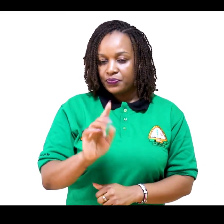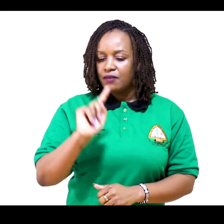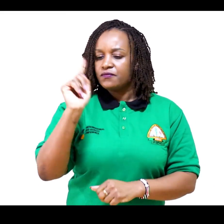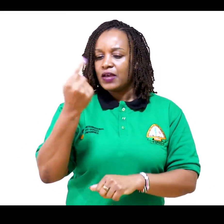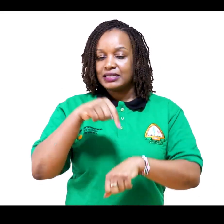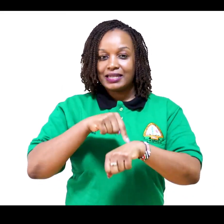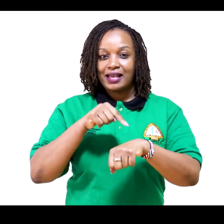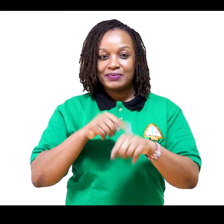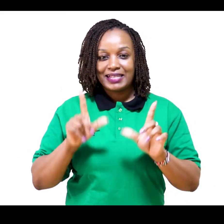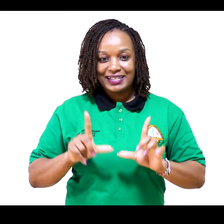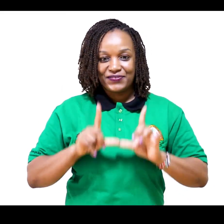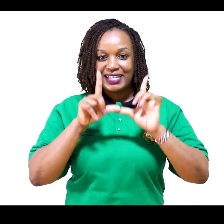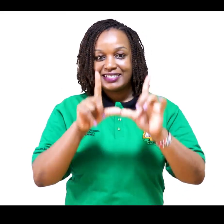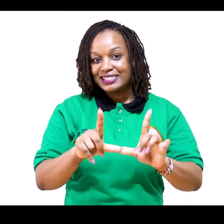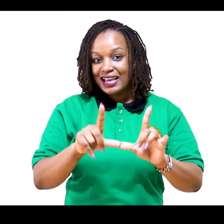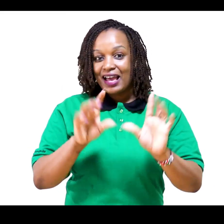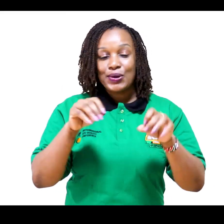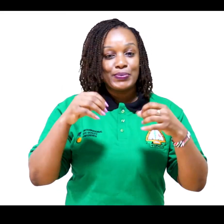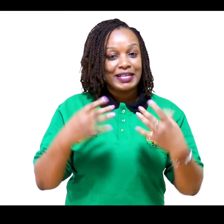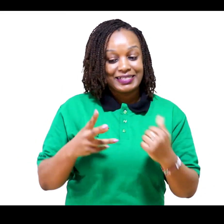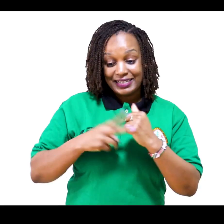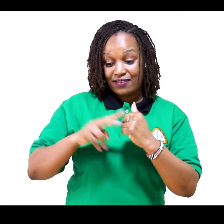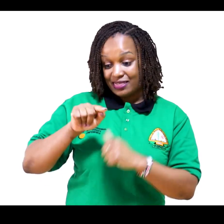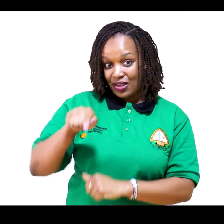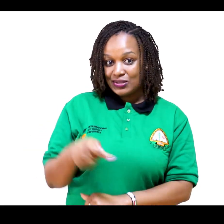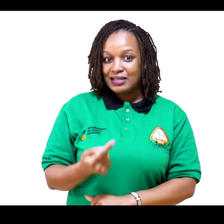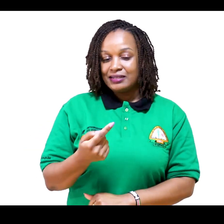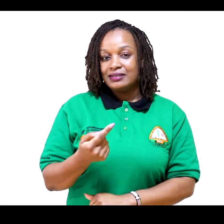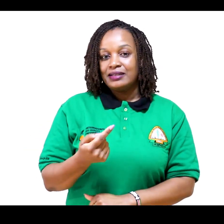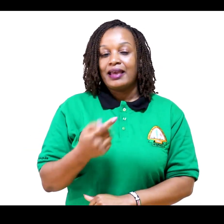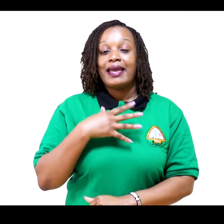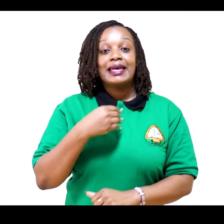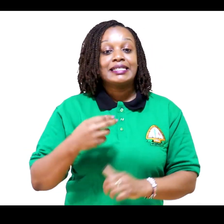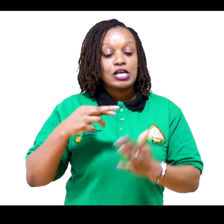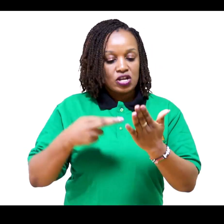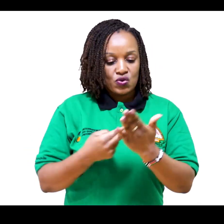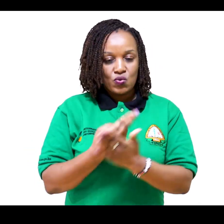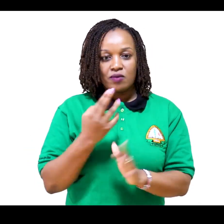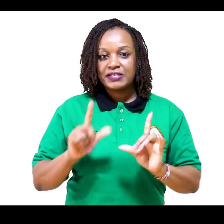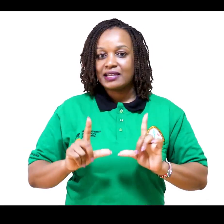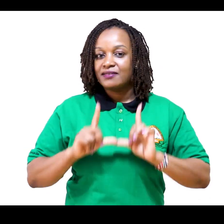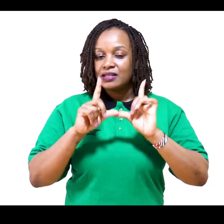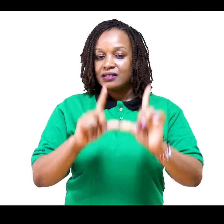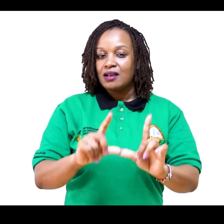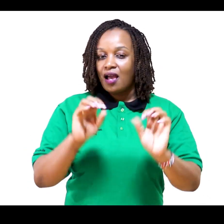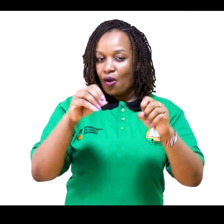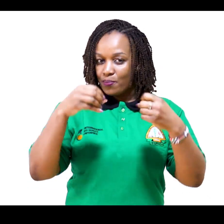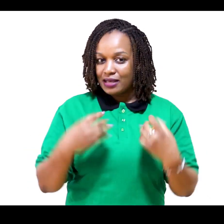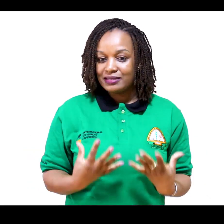58.5, cheti cha mara ya kwanza shilingi 7,000 na kufanywa upya kwa cheti shilingi